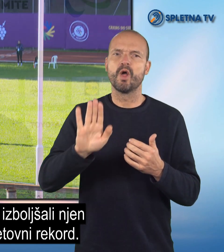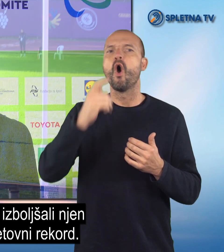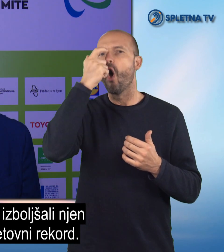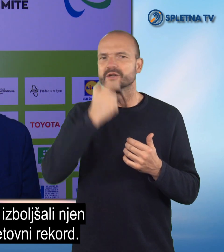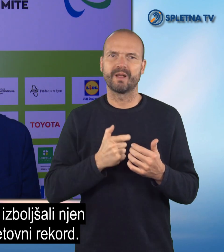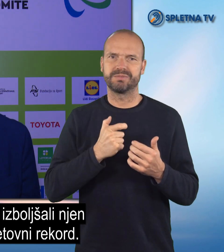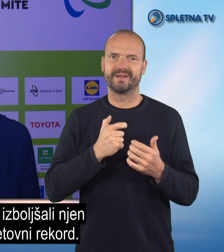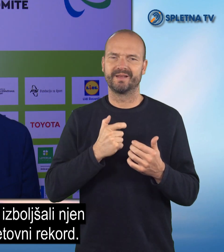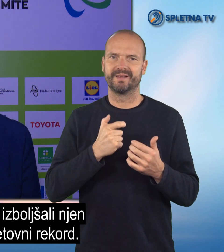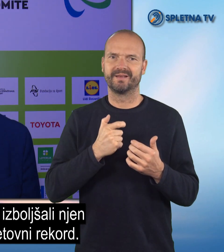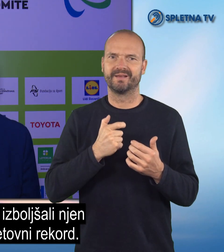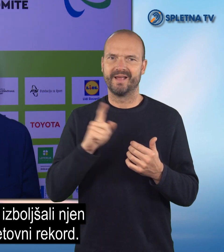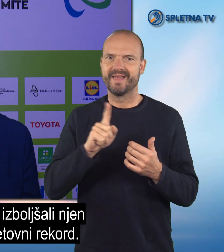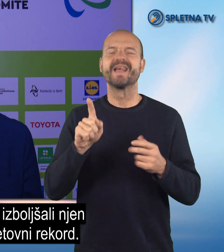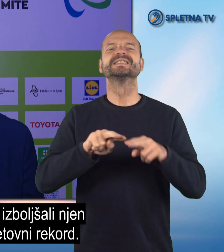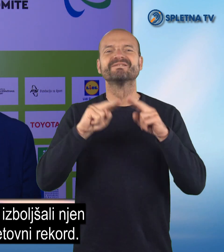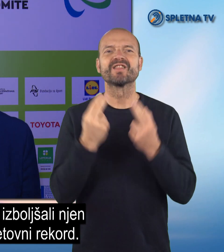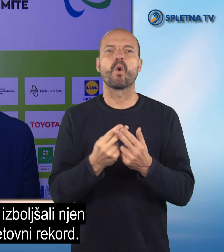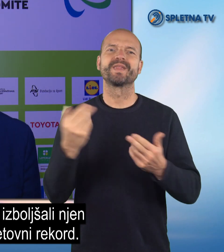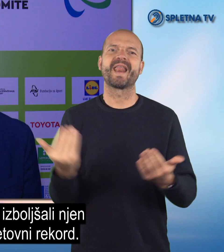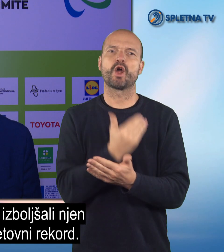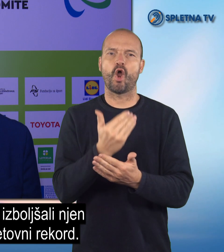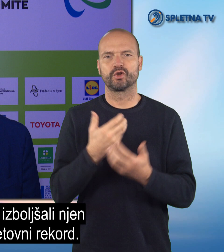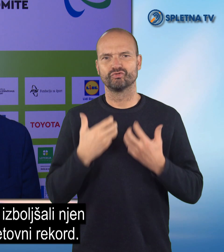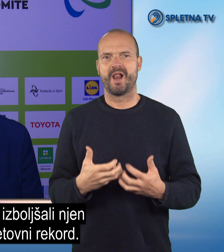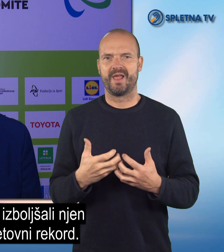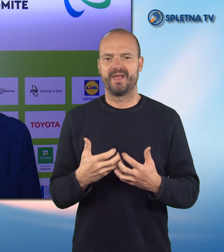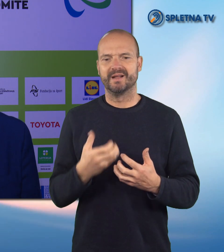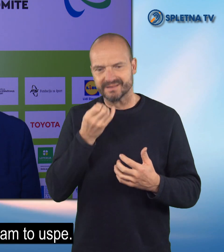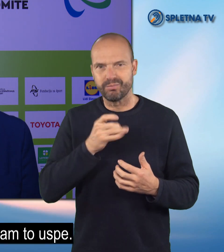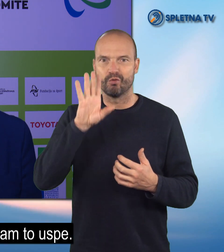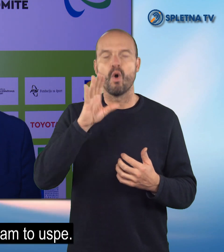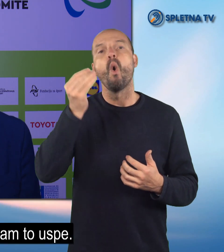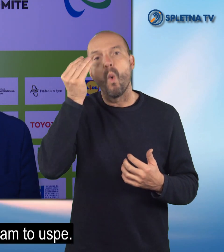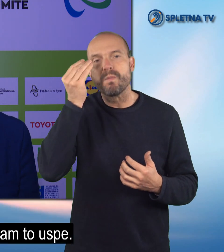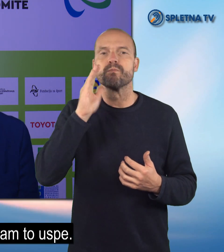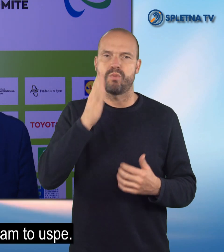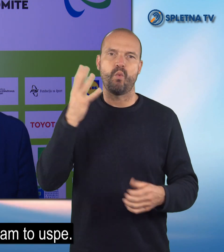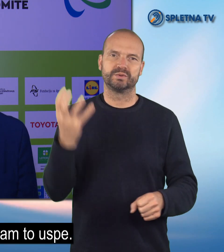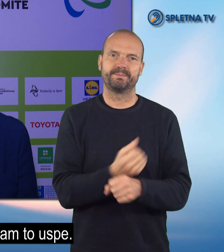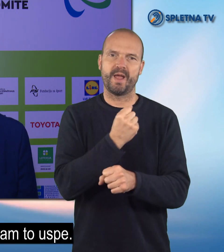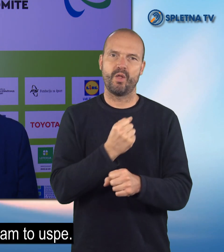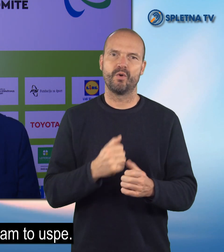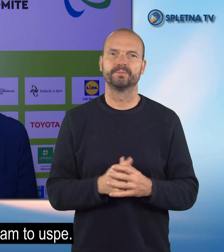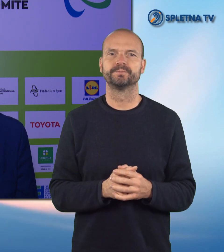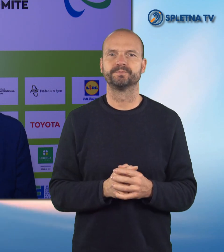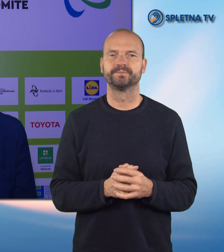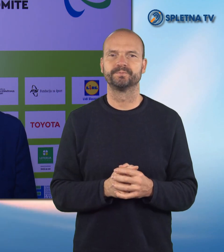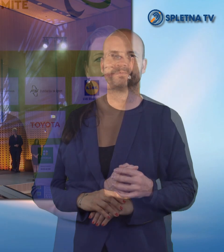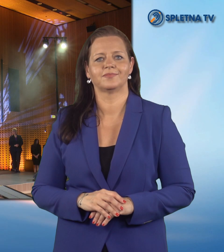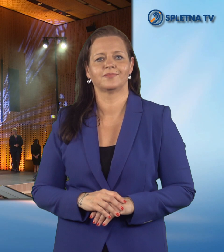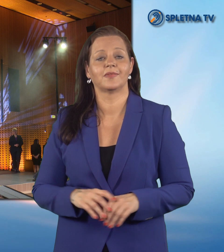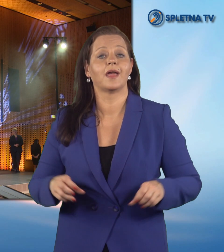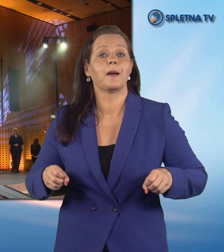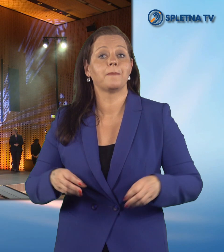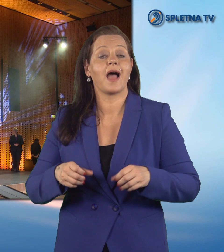izboljšali njen osebni oziroma svetovni rekord. Upam, da nama bo uspelo.